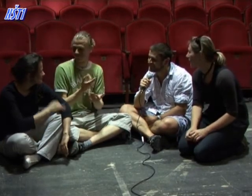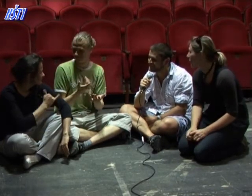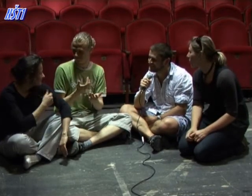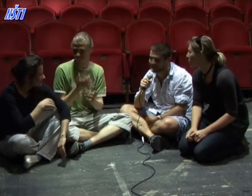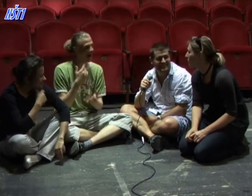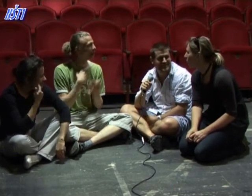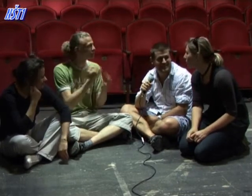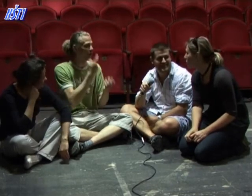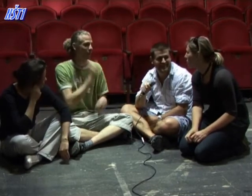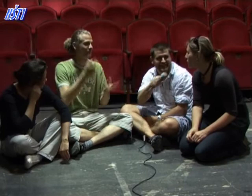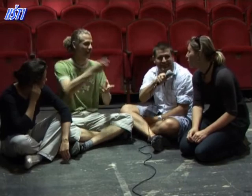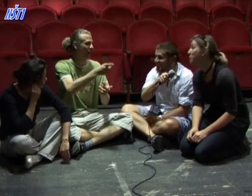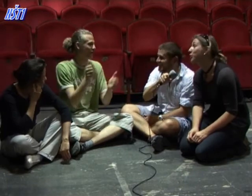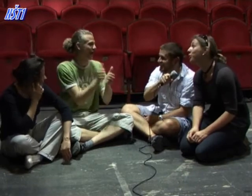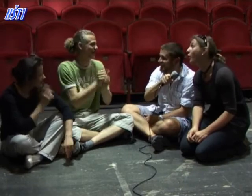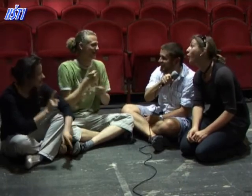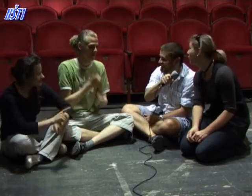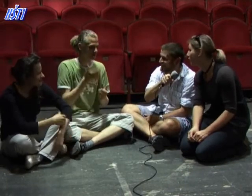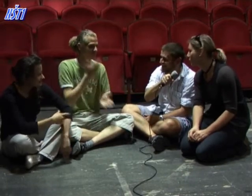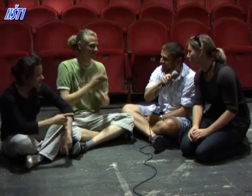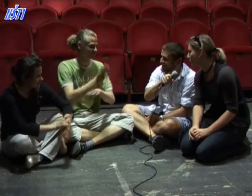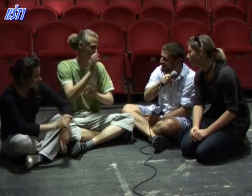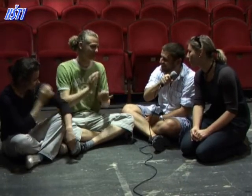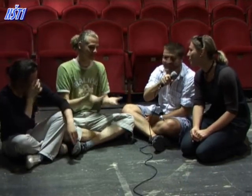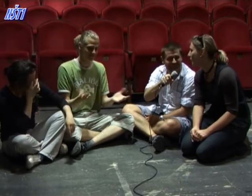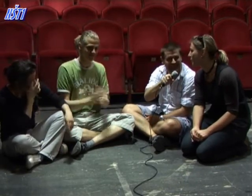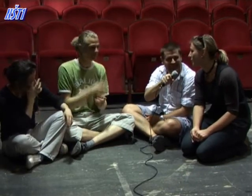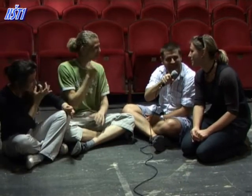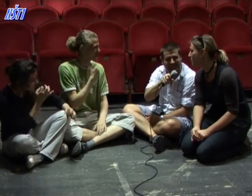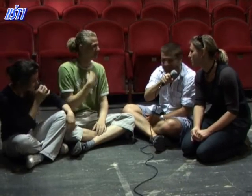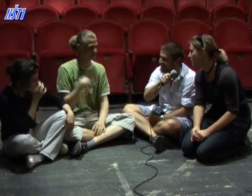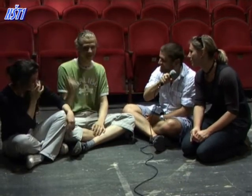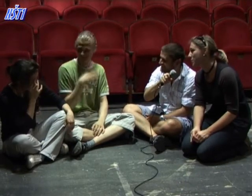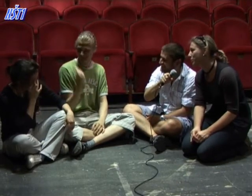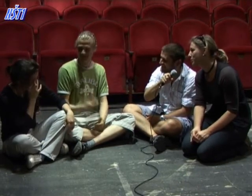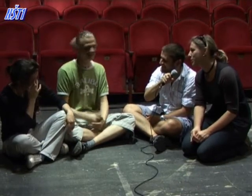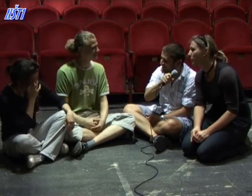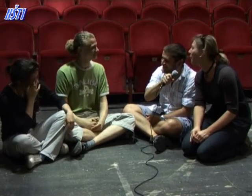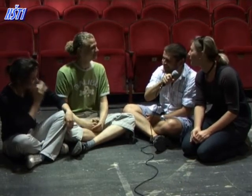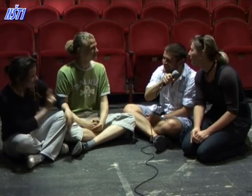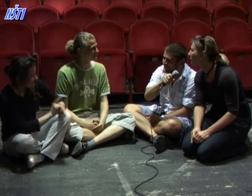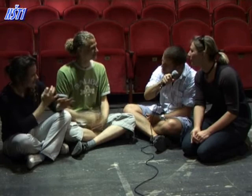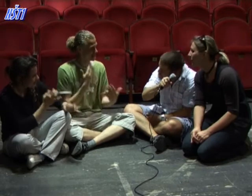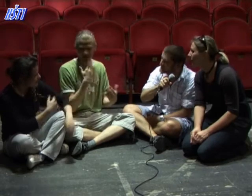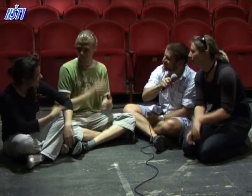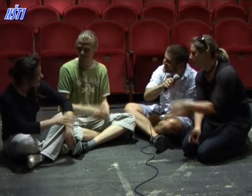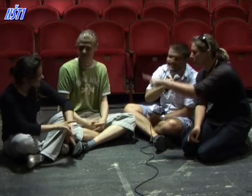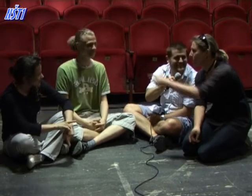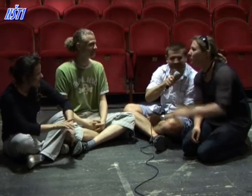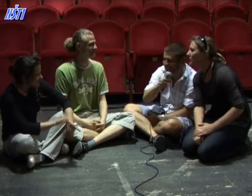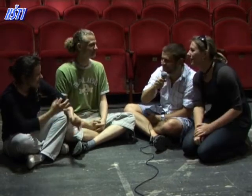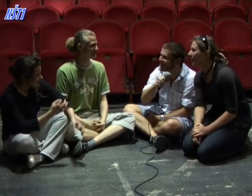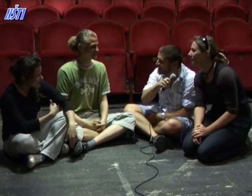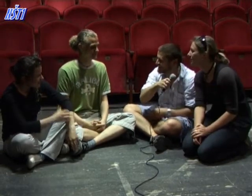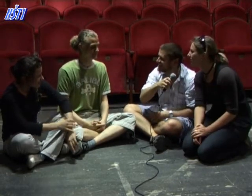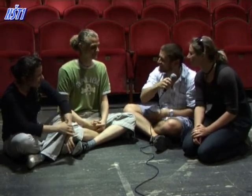Tak já o tom budu hezky mluvit a určitě přijdou. Přeju hodně, hodně úspěchů této verzi představení, se to moc líbilo. Děkuju. Taky přeju,